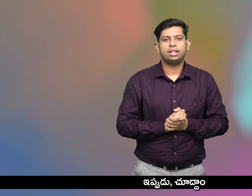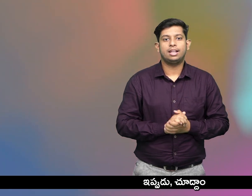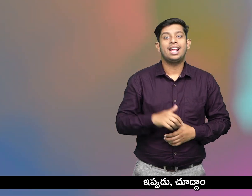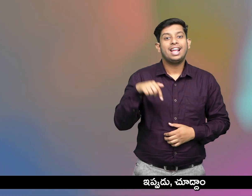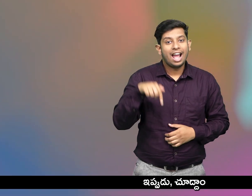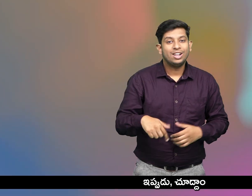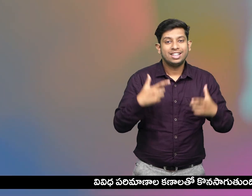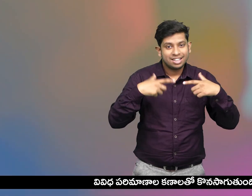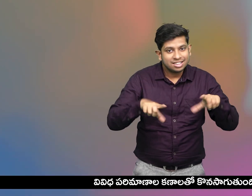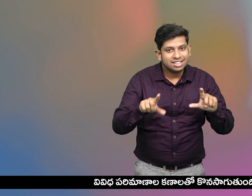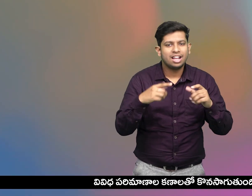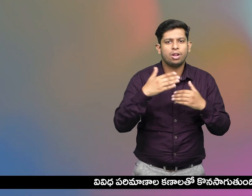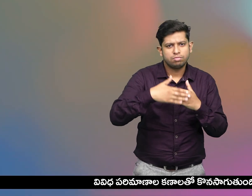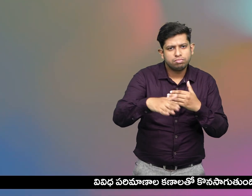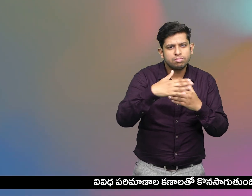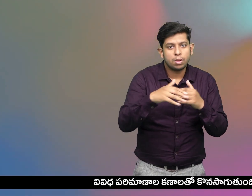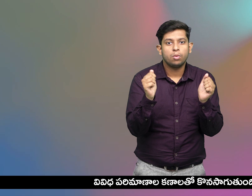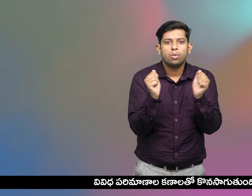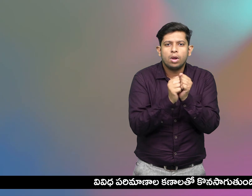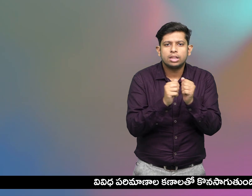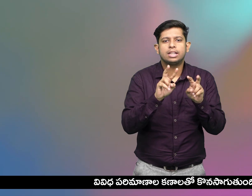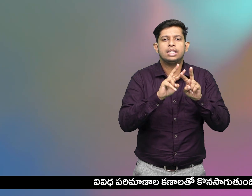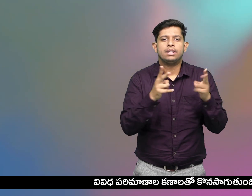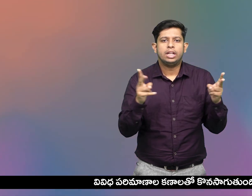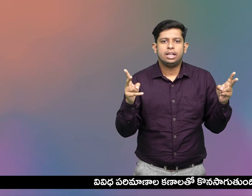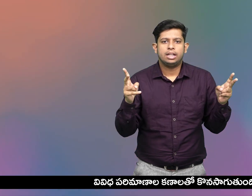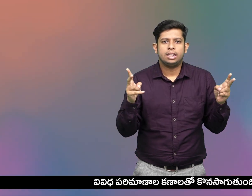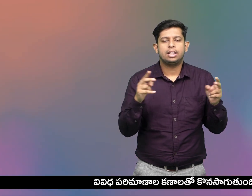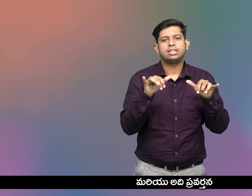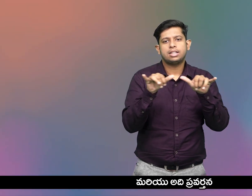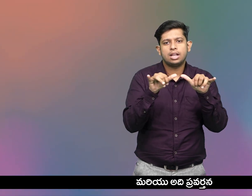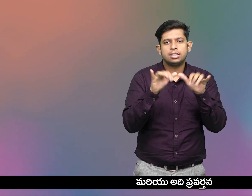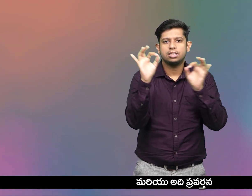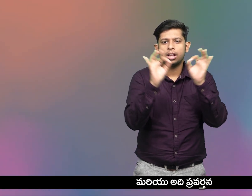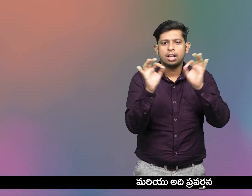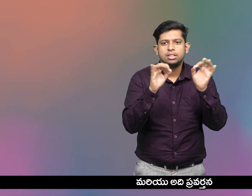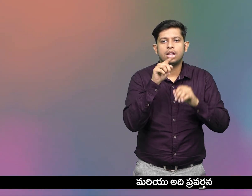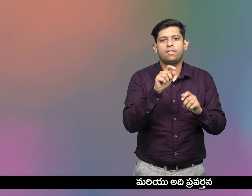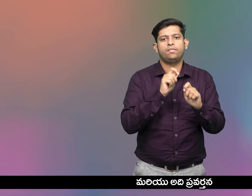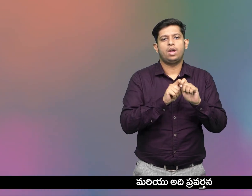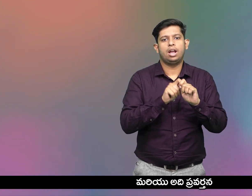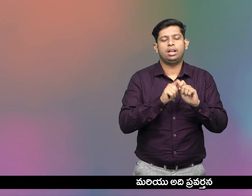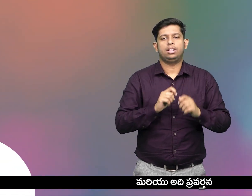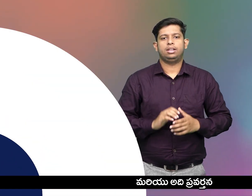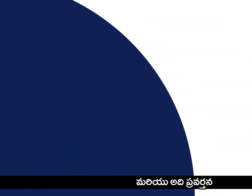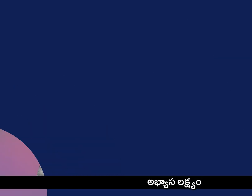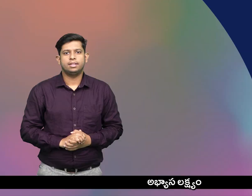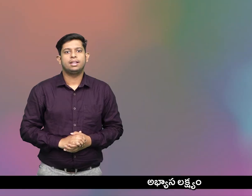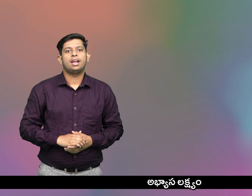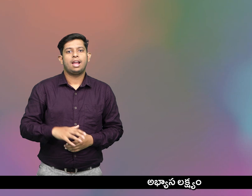ఇప్పుడు చూద్దాం. వివిధ పరిమాణాల కణాలతో కొనసాగుతుంది మరియు అది ప్రవర్తన. అభ్యాస